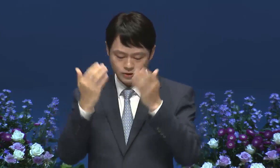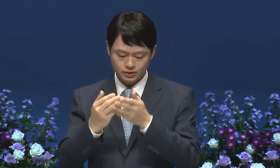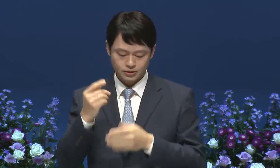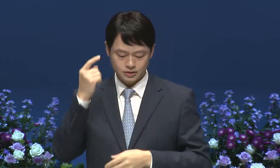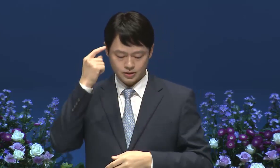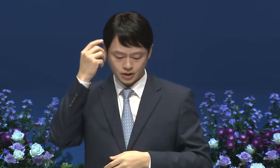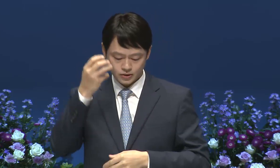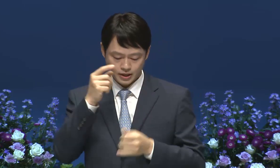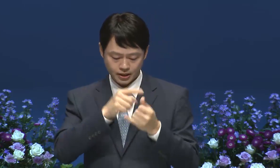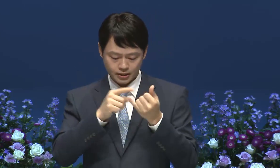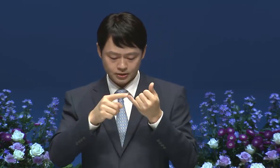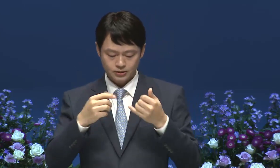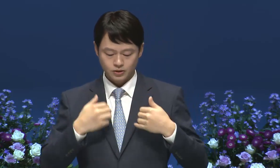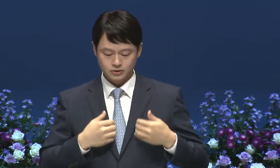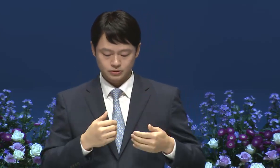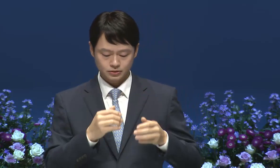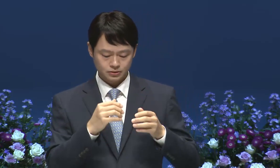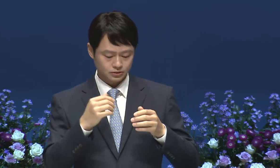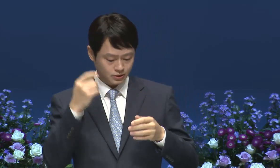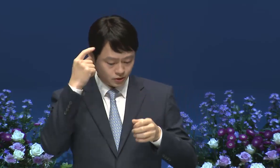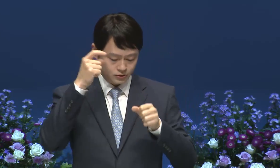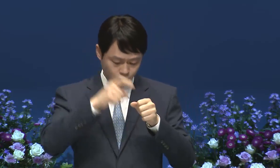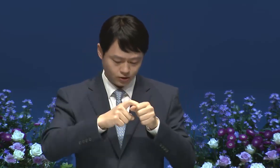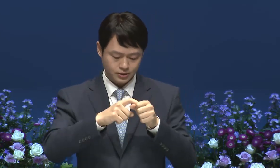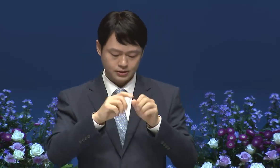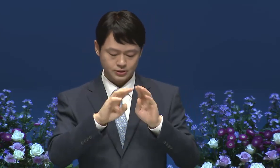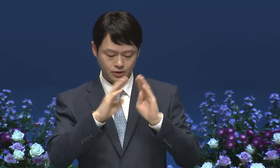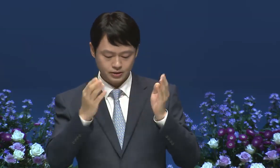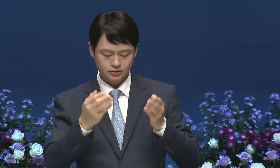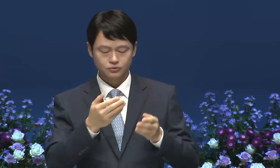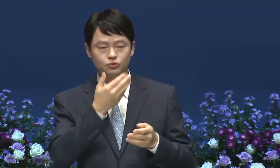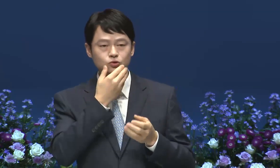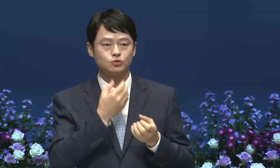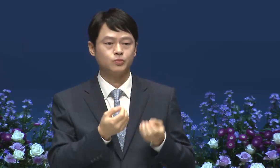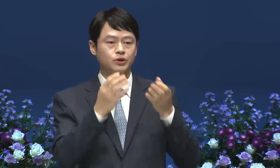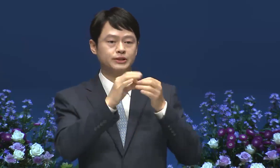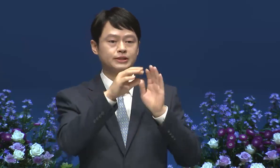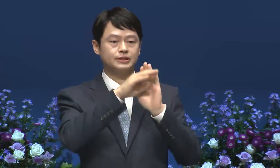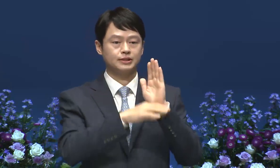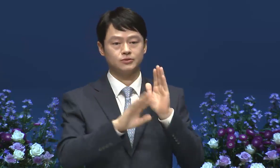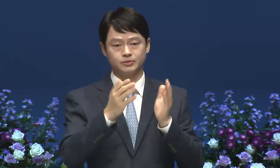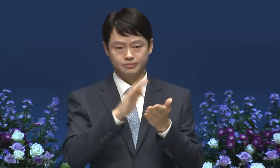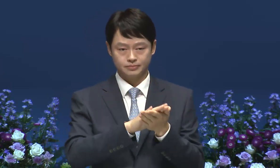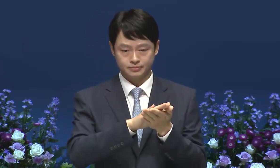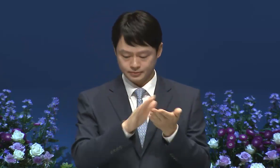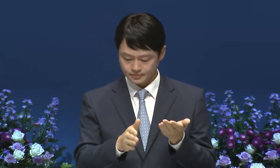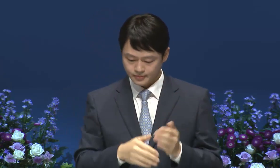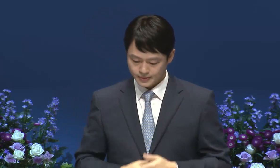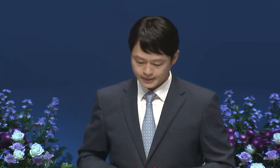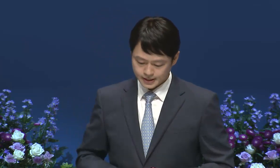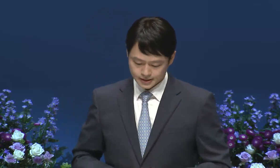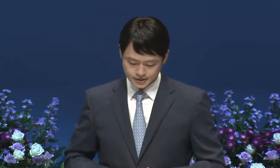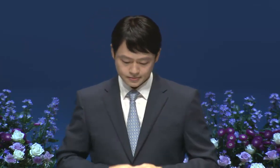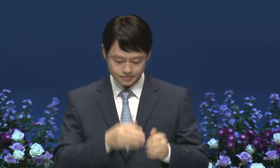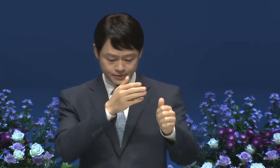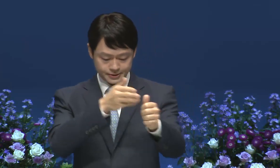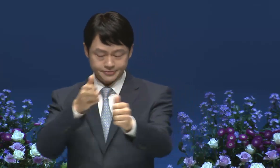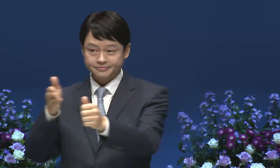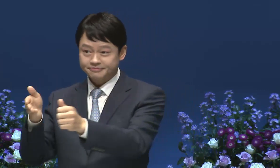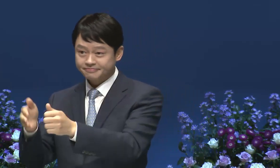그리스도의 복음을 증거하고 만나는 모든 영혼들에게 영적 에바다를 전할 수 있는 축복을 누리시길 축원합니다.